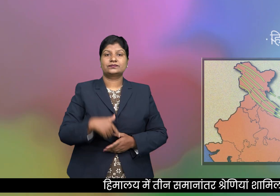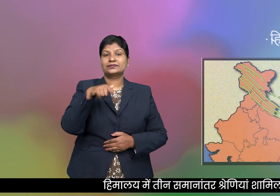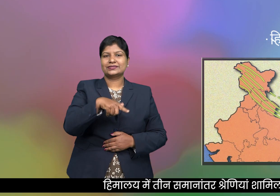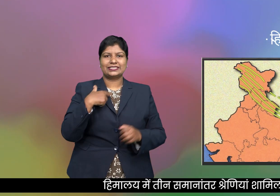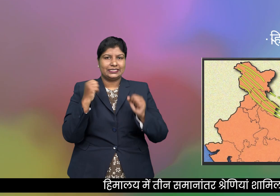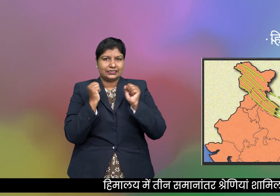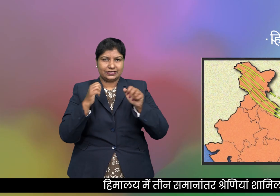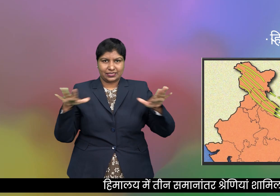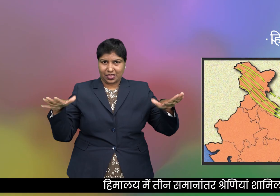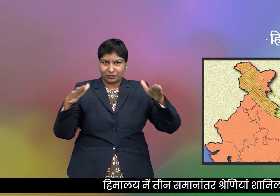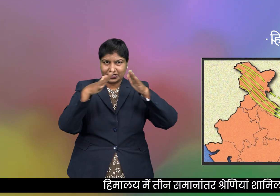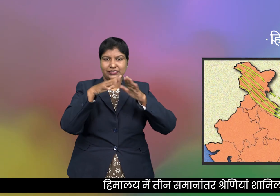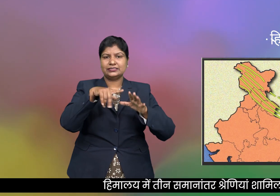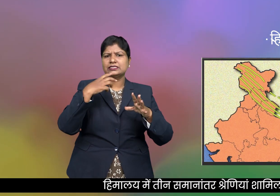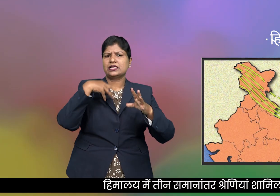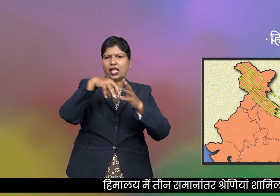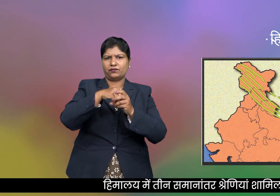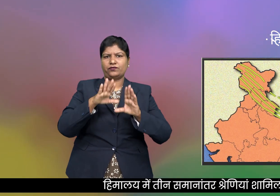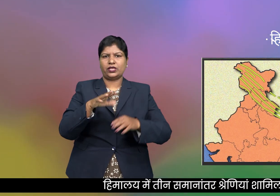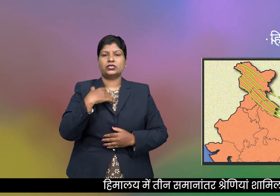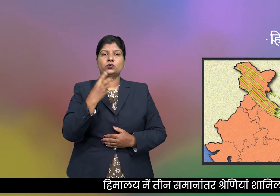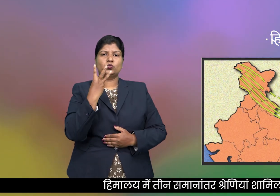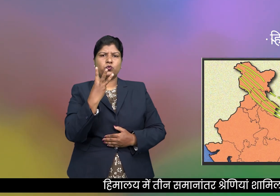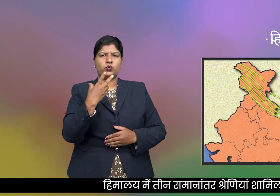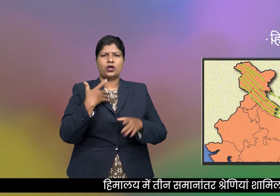हिमालय में 3 समांतर श्रेणियां शामिल हैं।